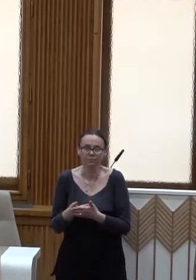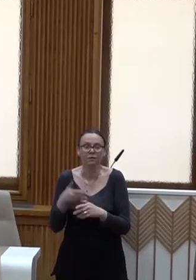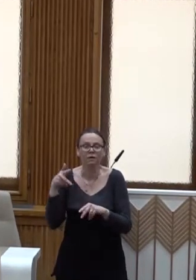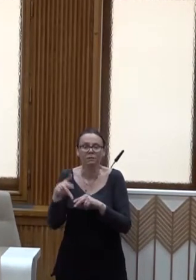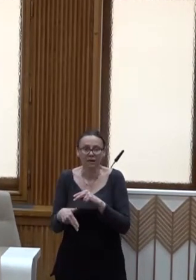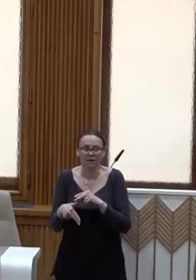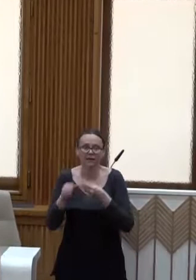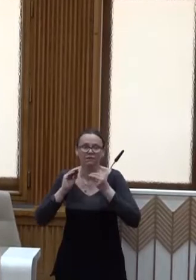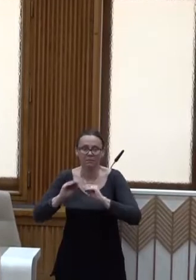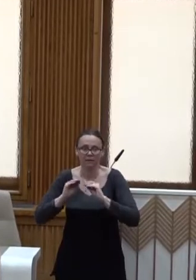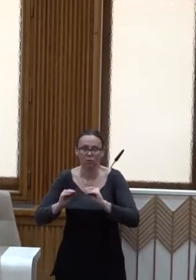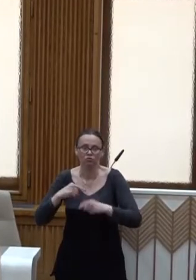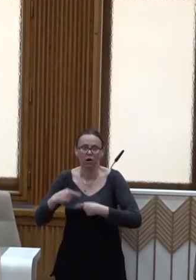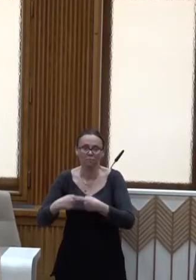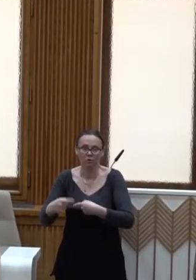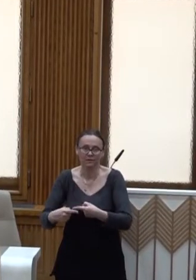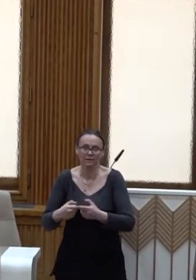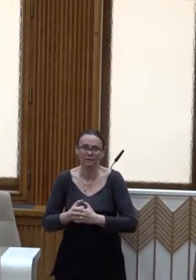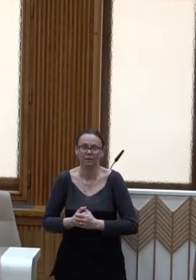prekinitve pedagoškega procesa,